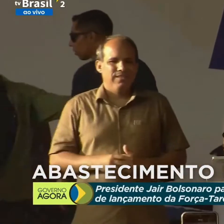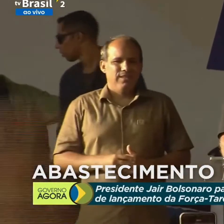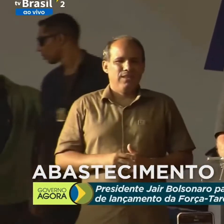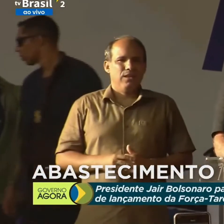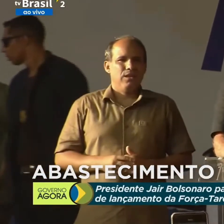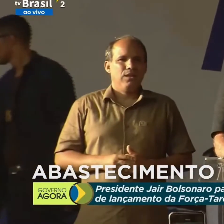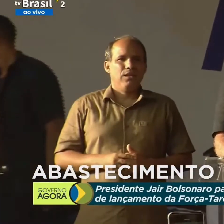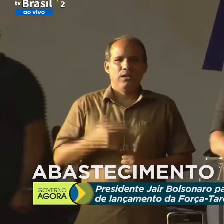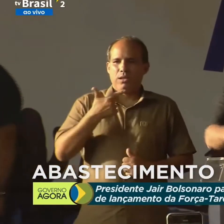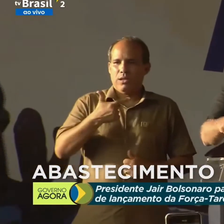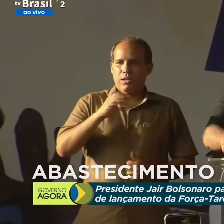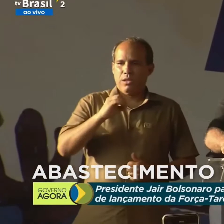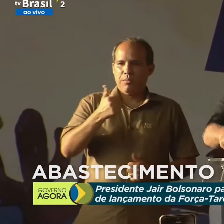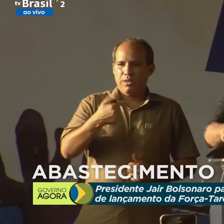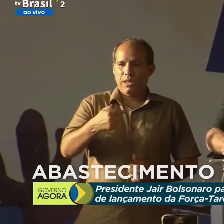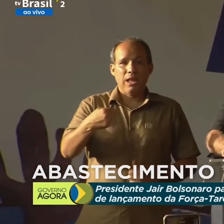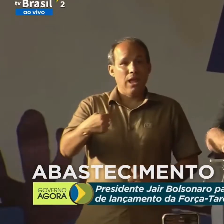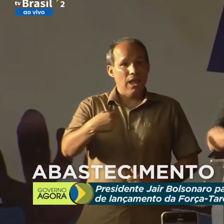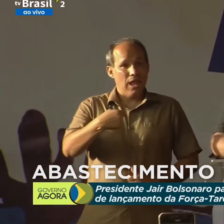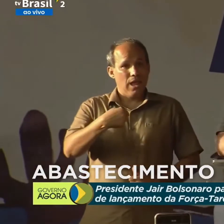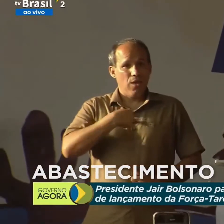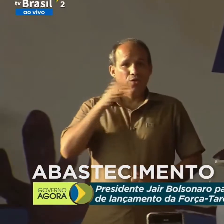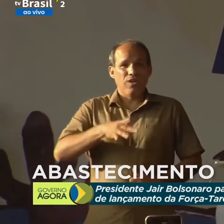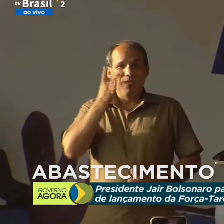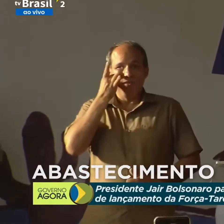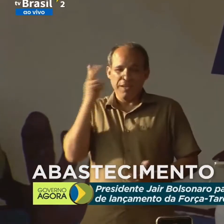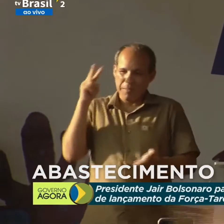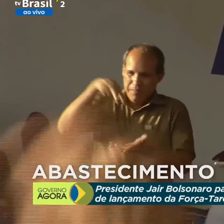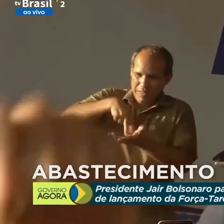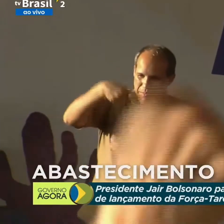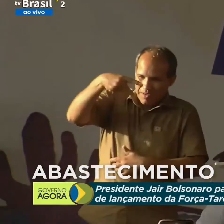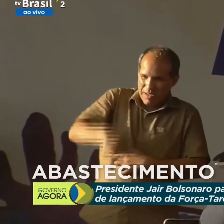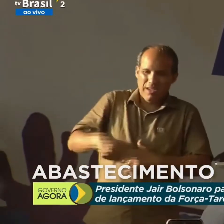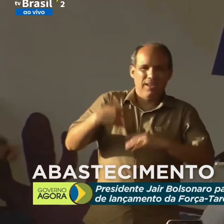Em 2017, eu aqui estive.